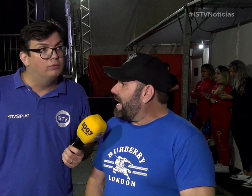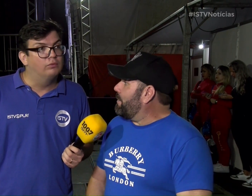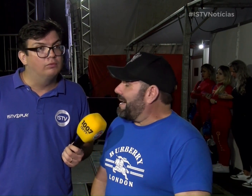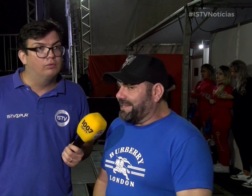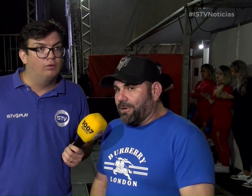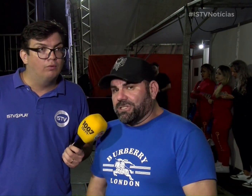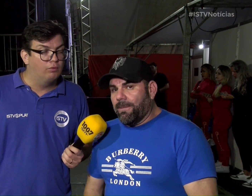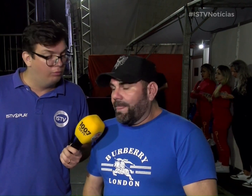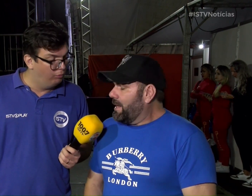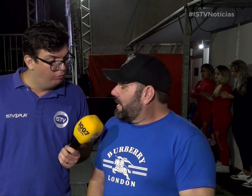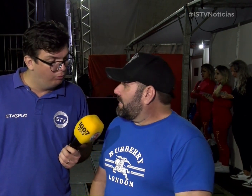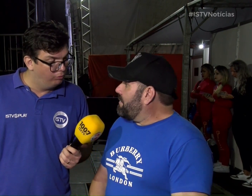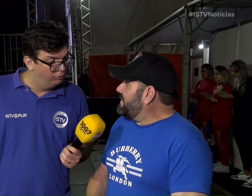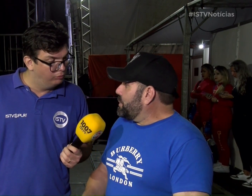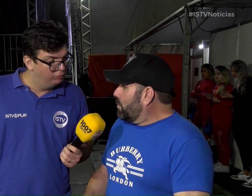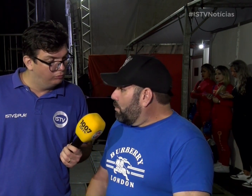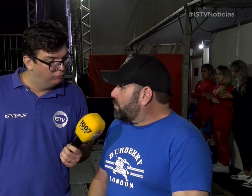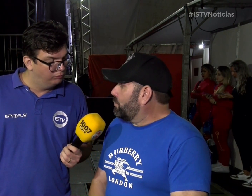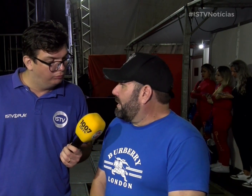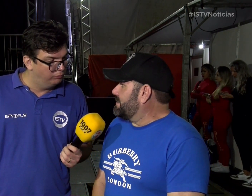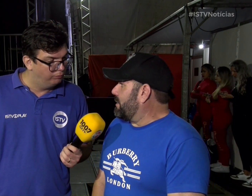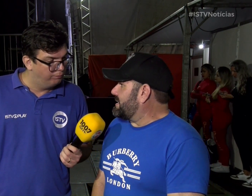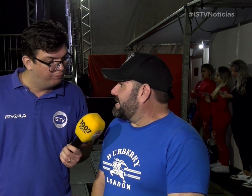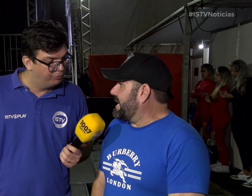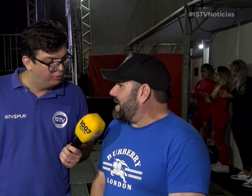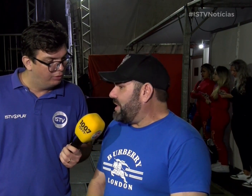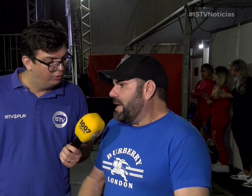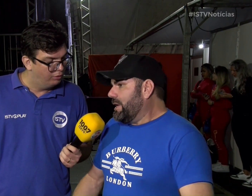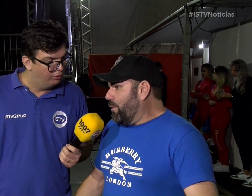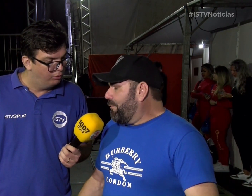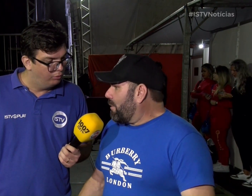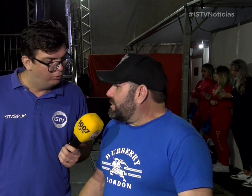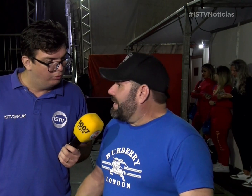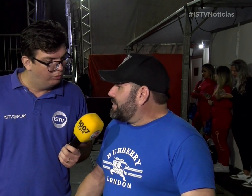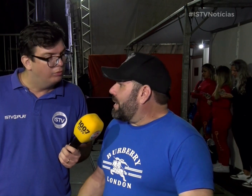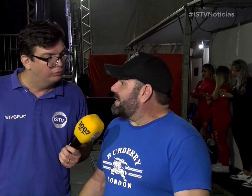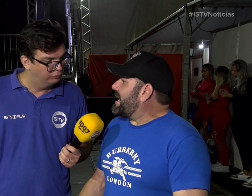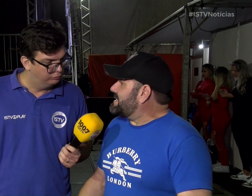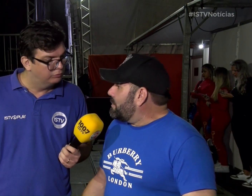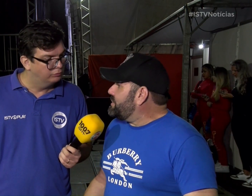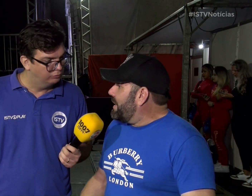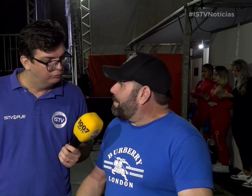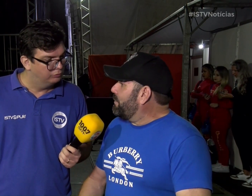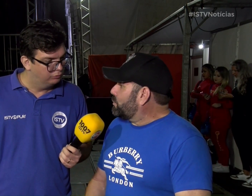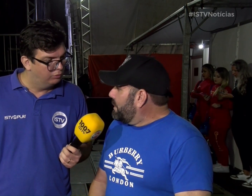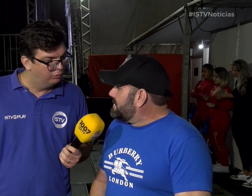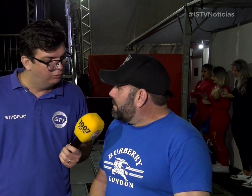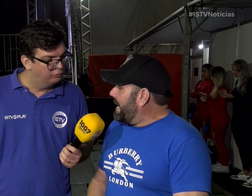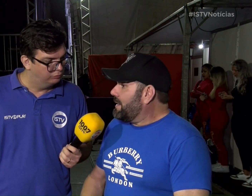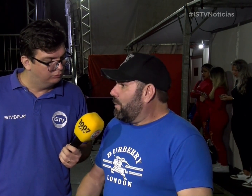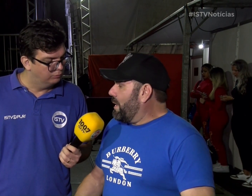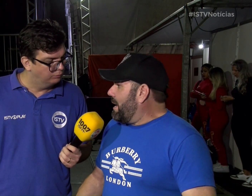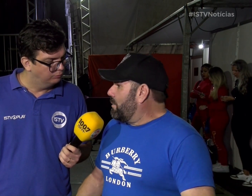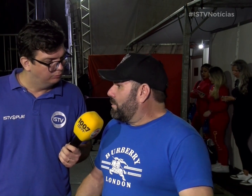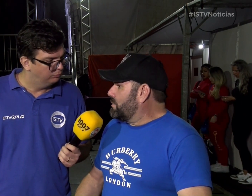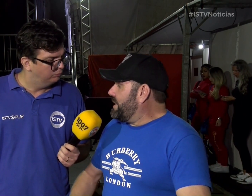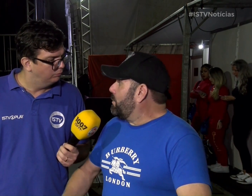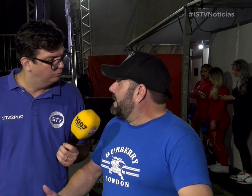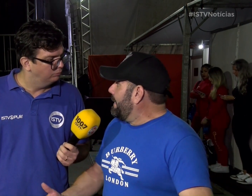Caio Matheus, que tem investido muito no turismo da nossa cidade, que o foco de Bertioga é trazer o dinheiro pelo turismo, né? É um dinheiro limpo